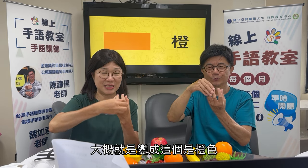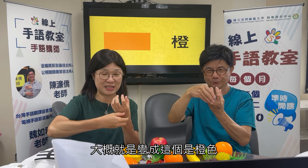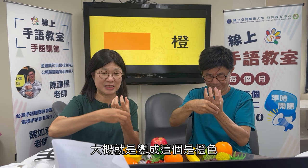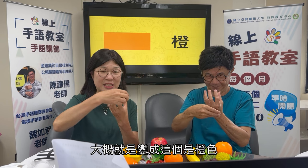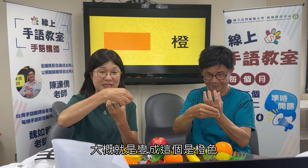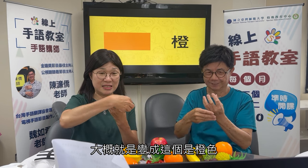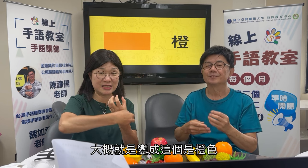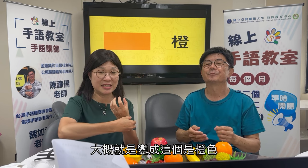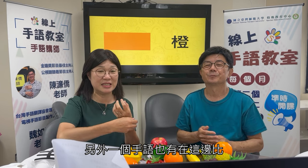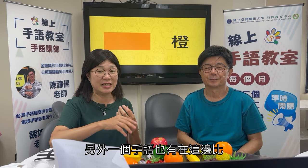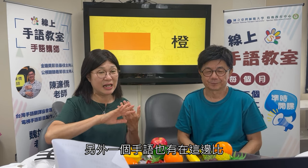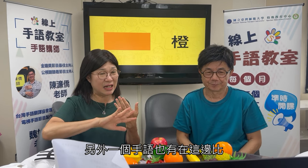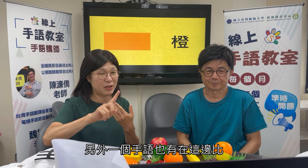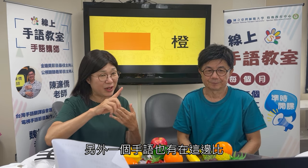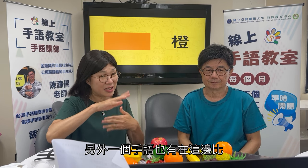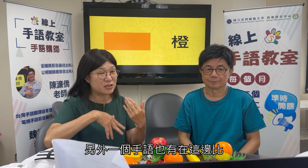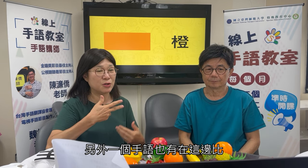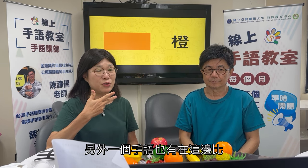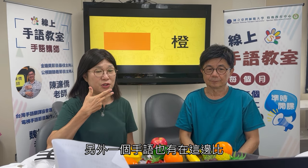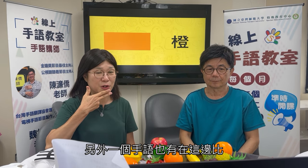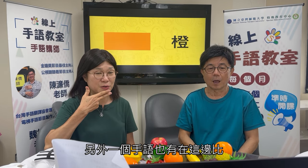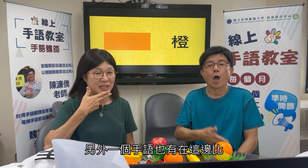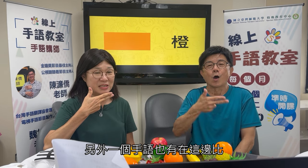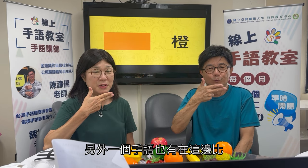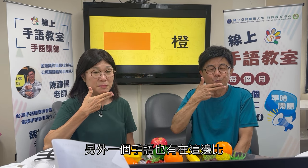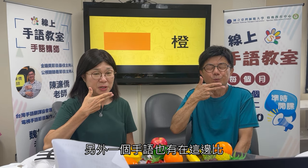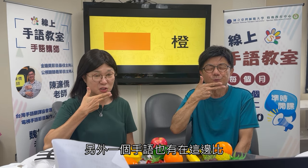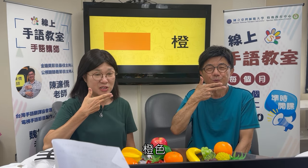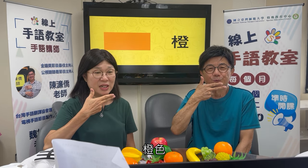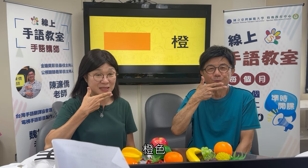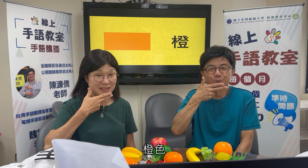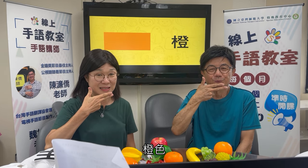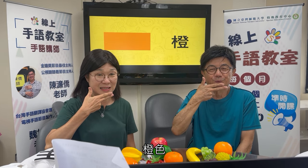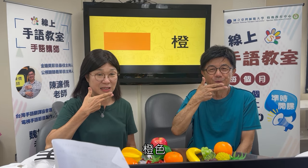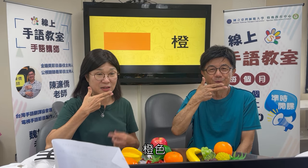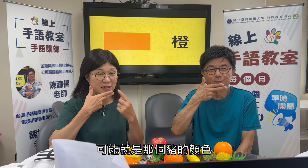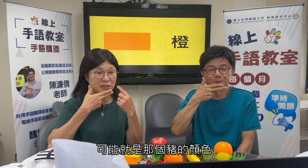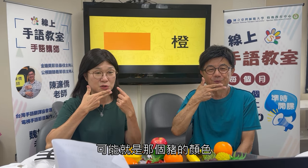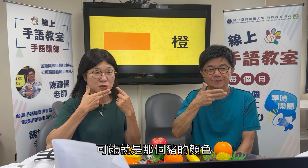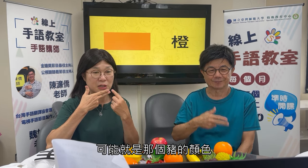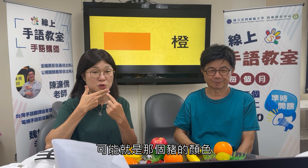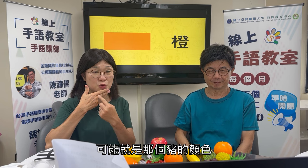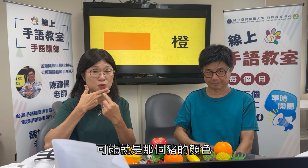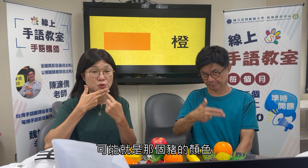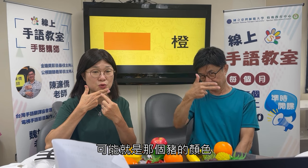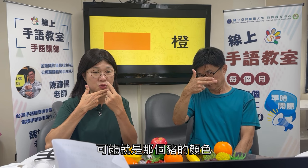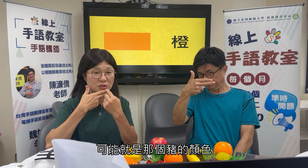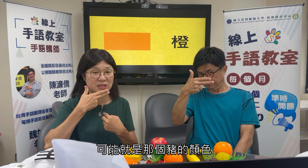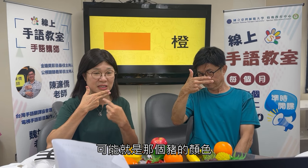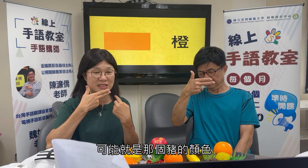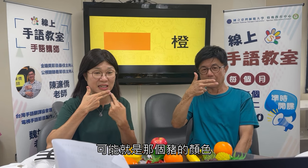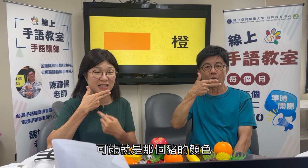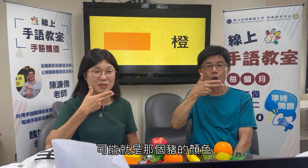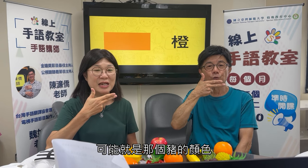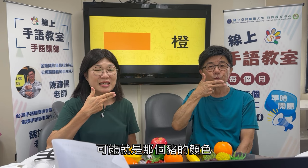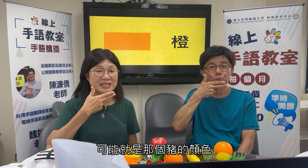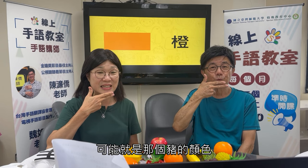是橙色。另外一个手语也有在这边比橙色，可能就是那个猪的颜色，橙